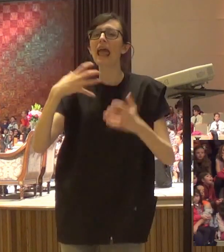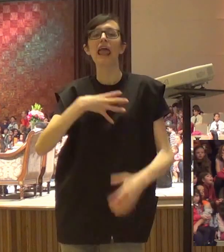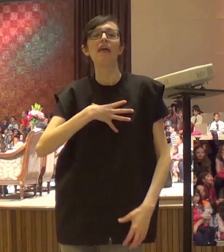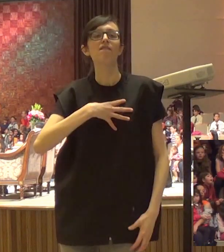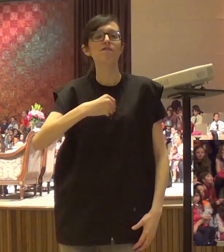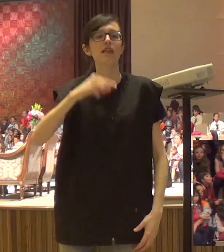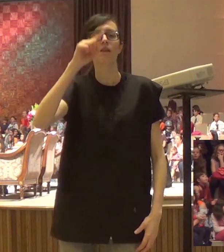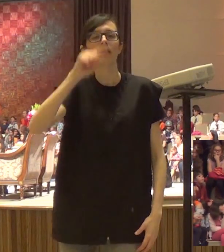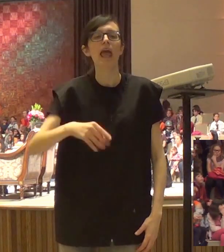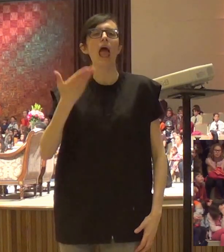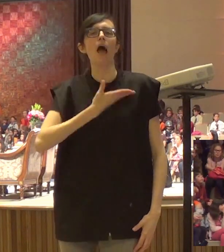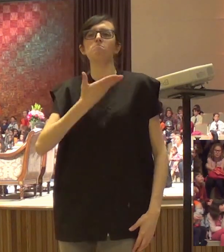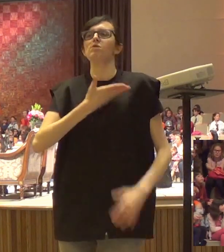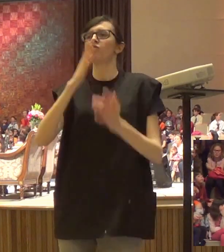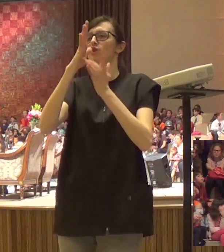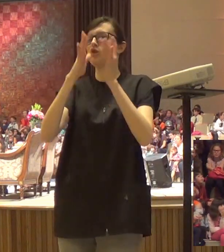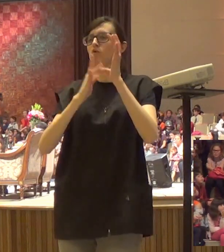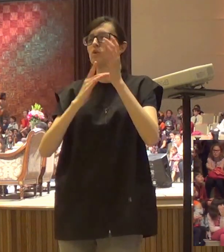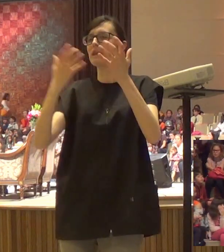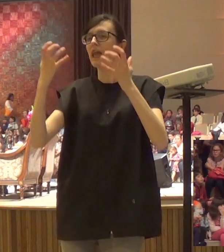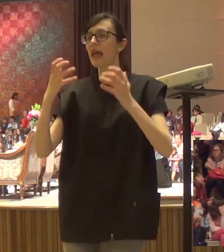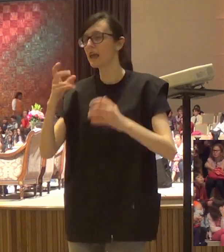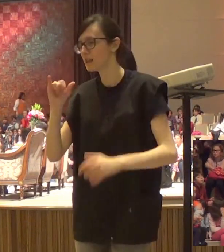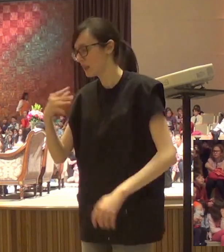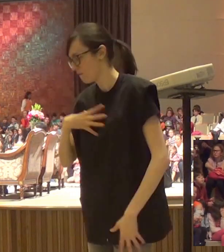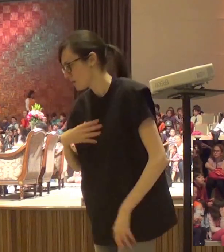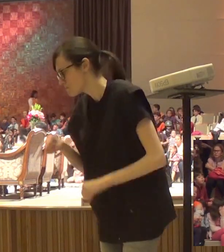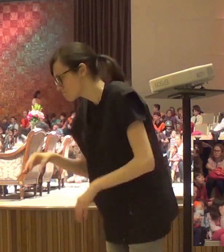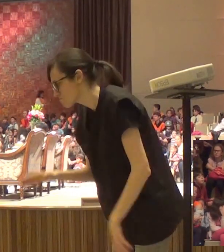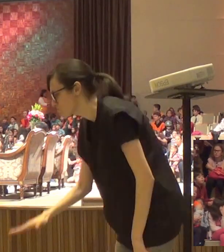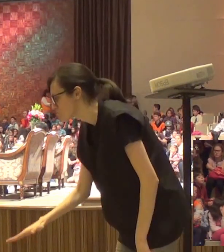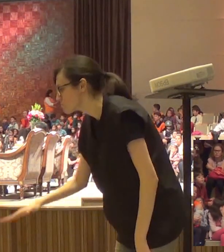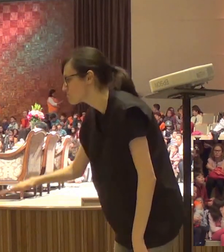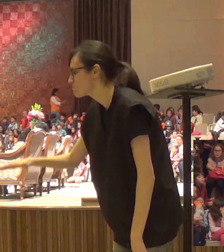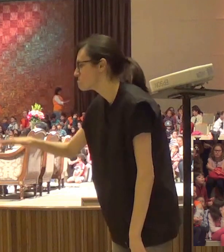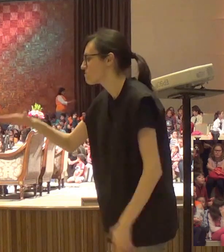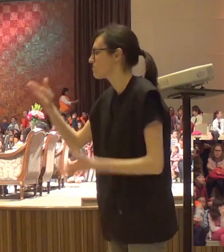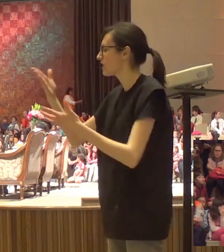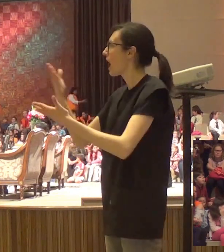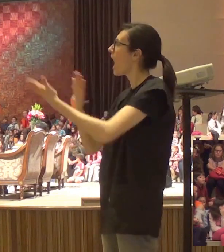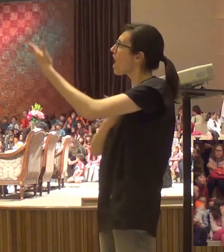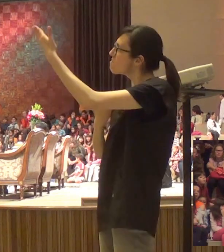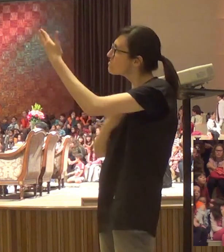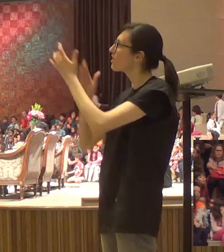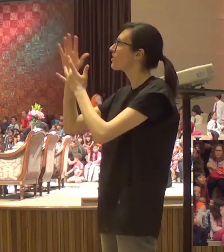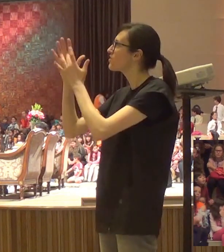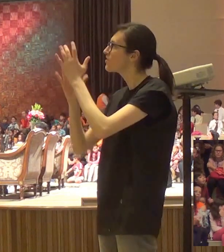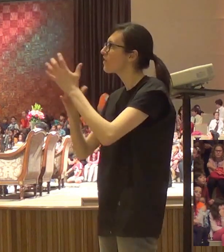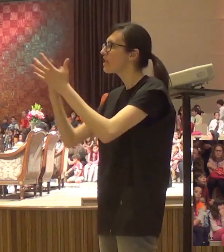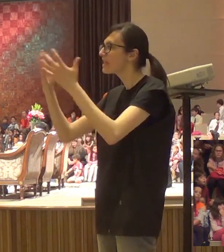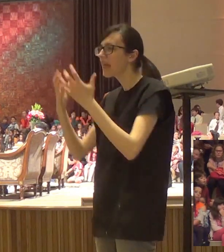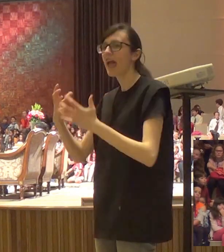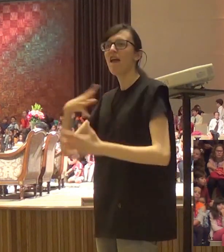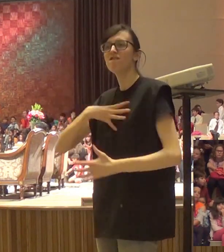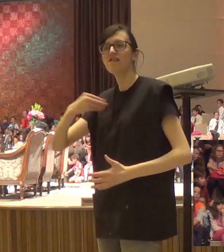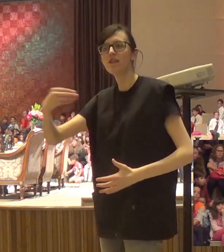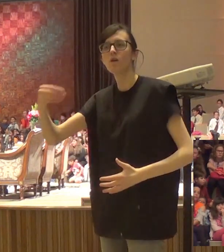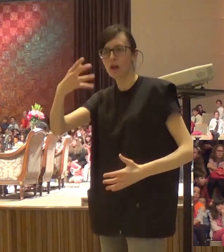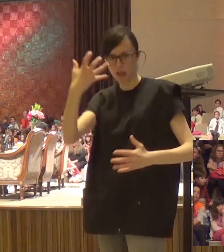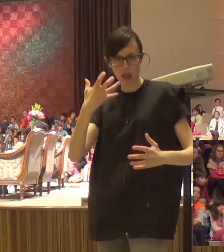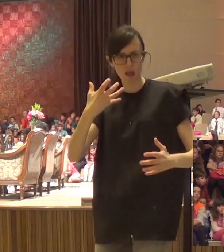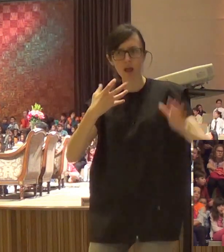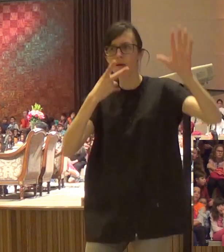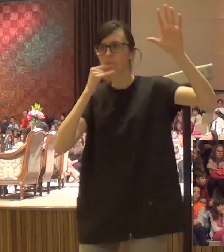Quem aqui deseja que o seu filho seja amigo de Jesus quando crescer, tenha uma vida feliz, tenha uma família